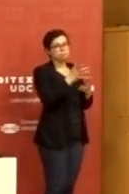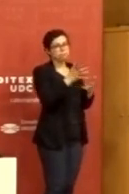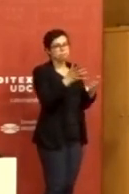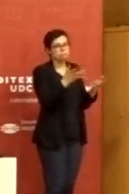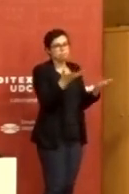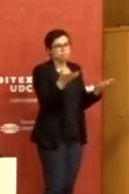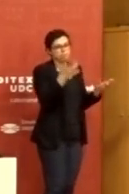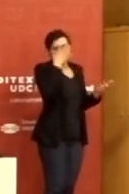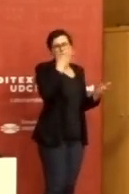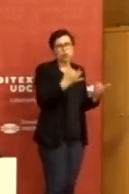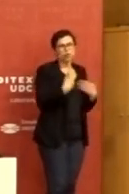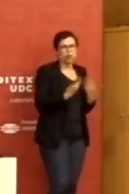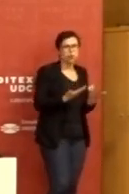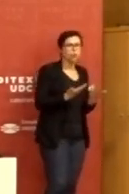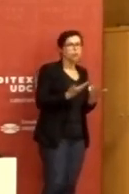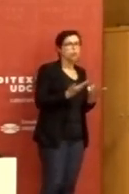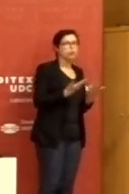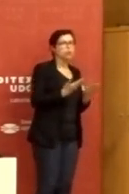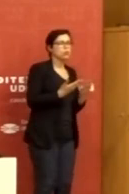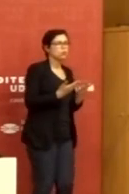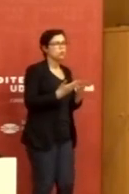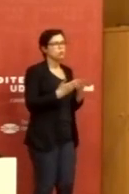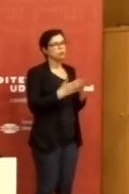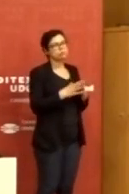yo creo que a mí me parece...